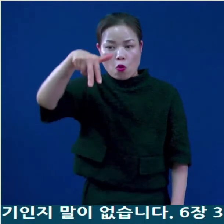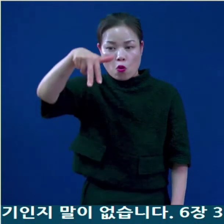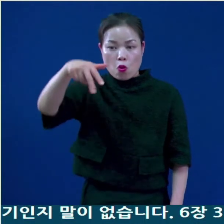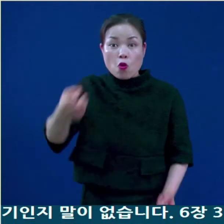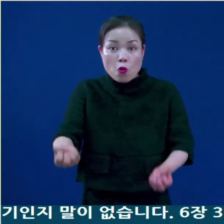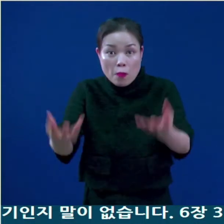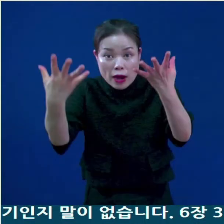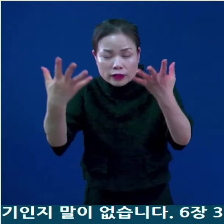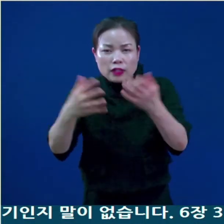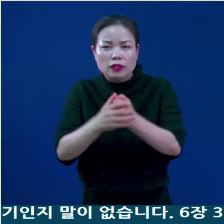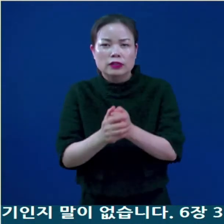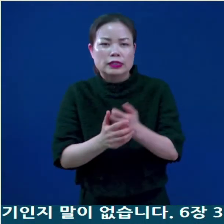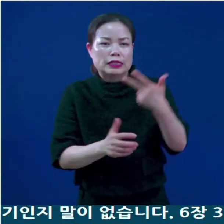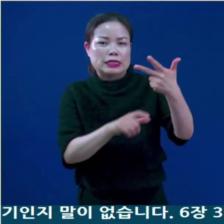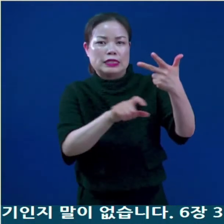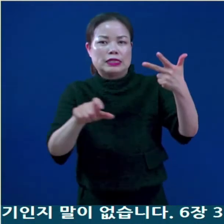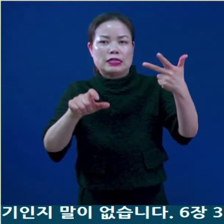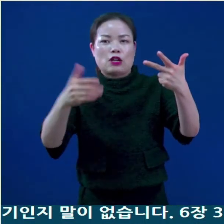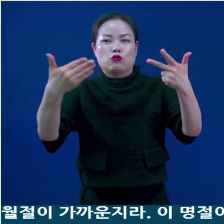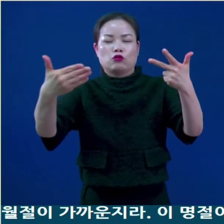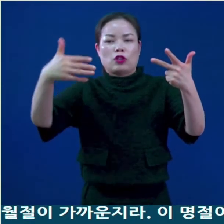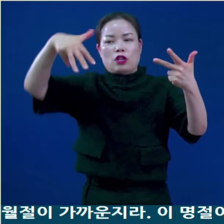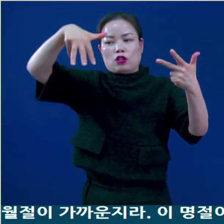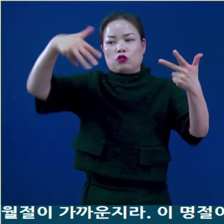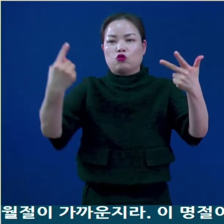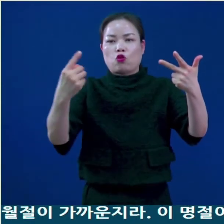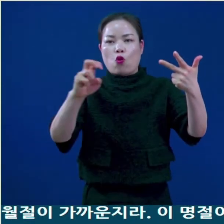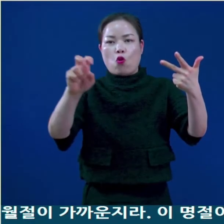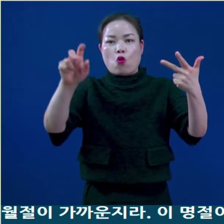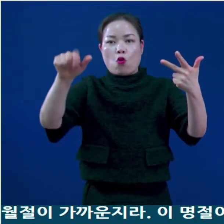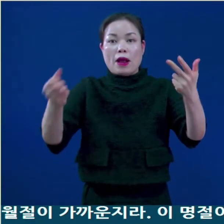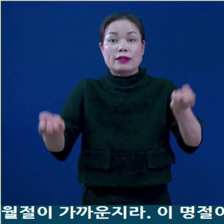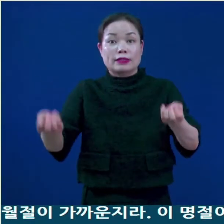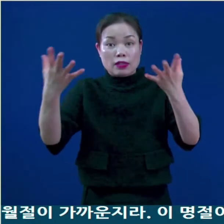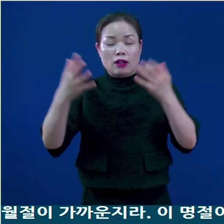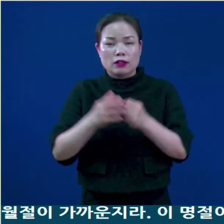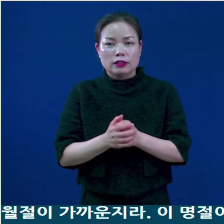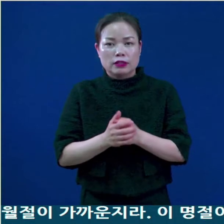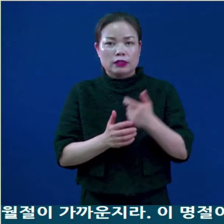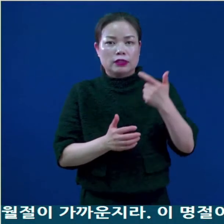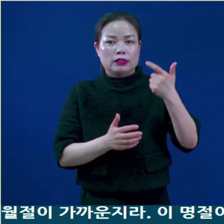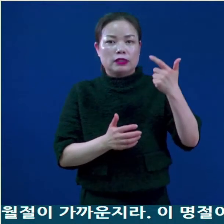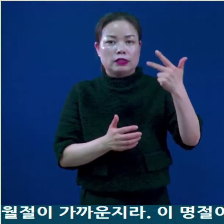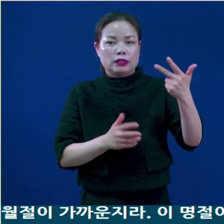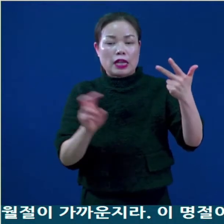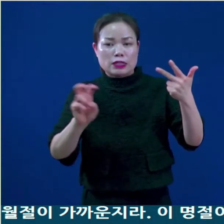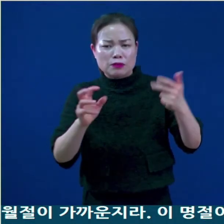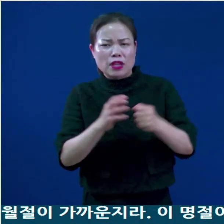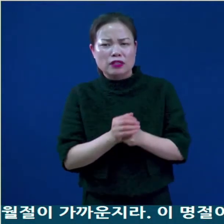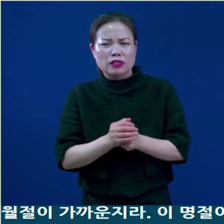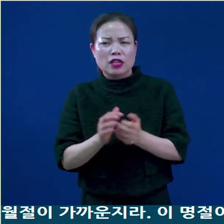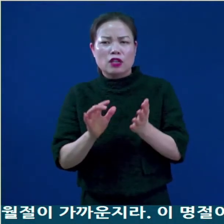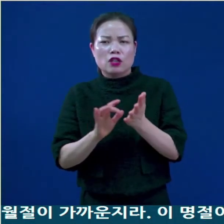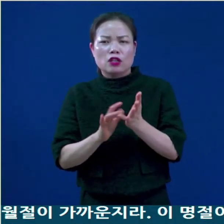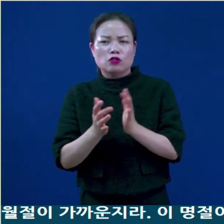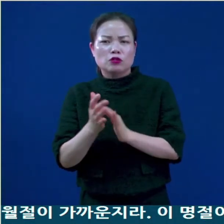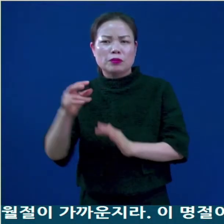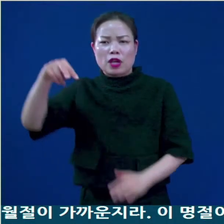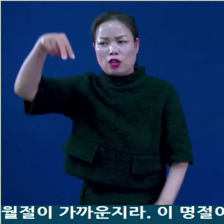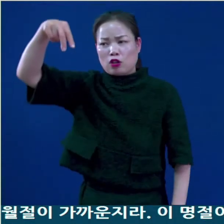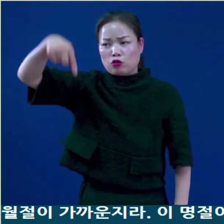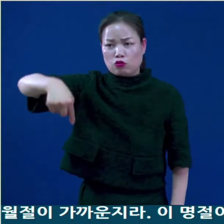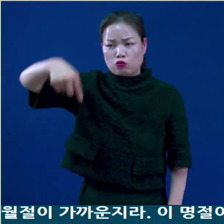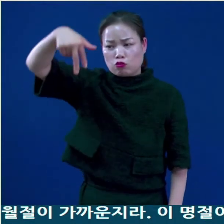그래서 7장에서 9장까지가 이 초막절이에요. 10장 22절에 가면 예수님 예루살렘의 수전절에 이르니 때는